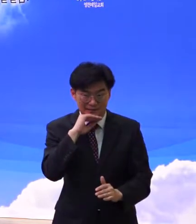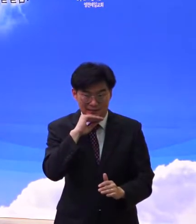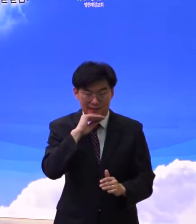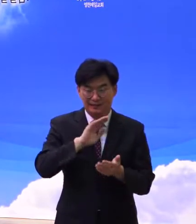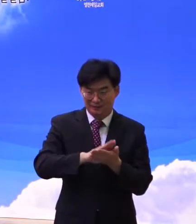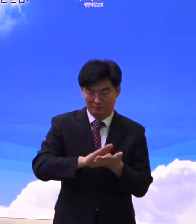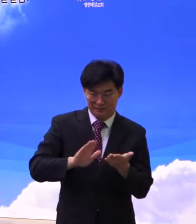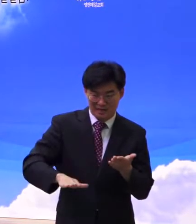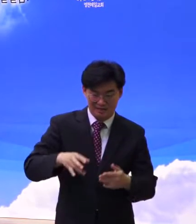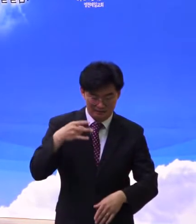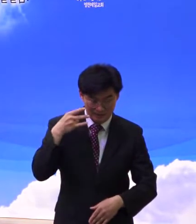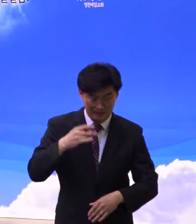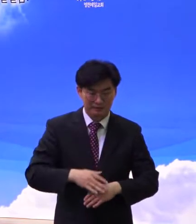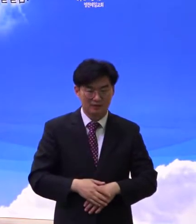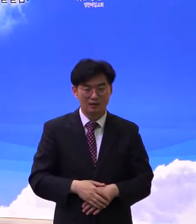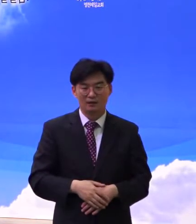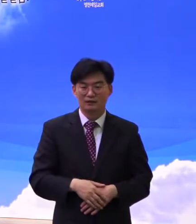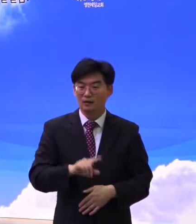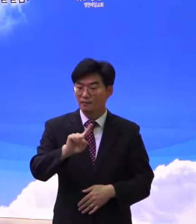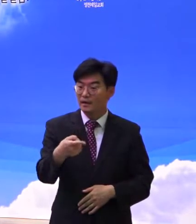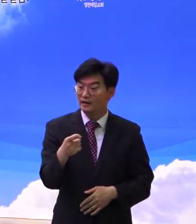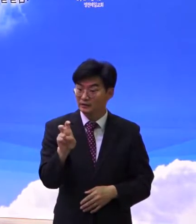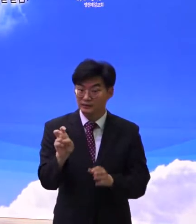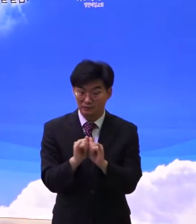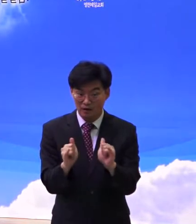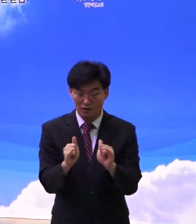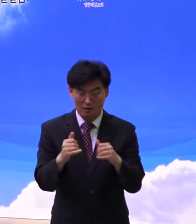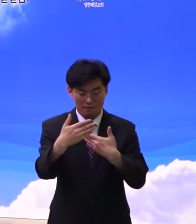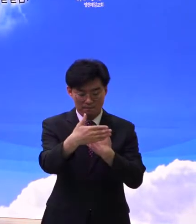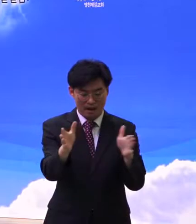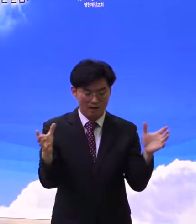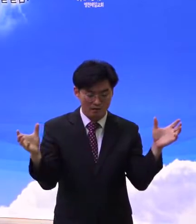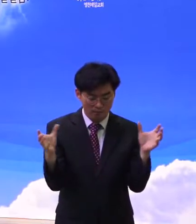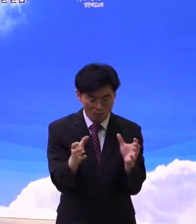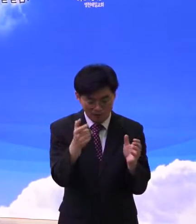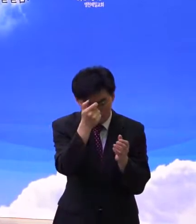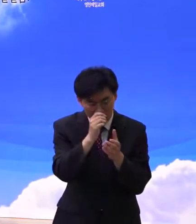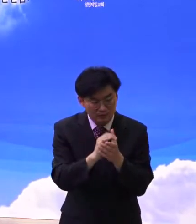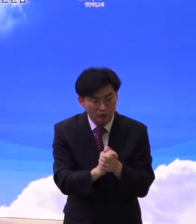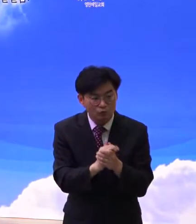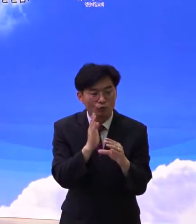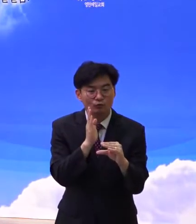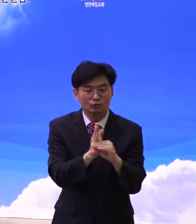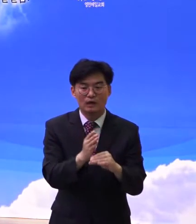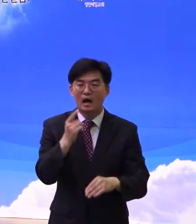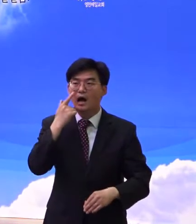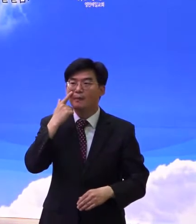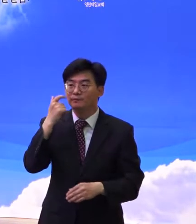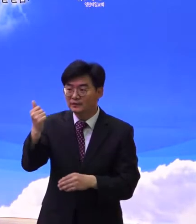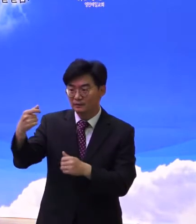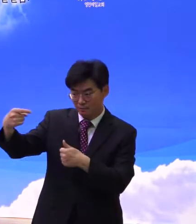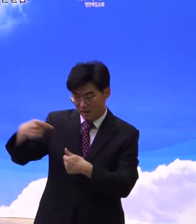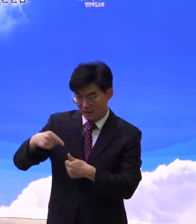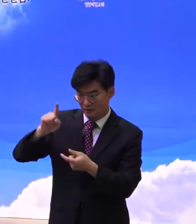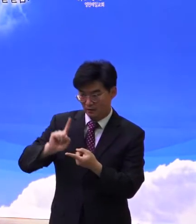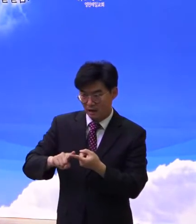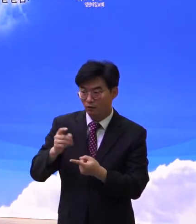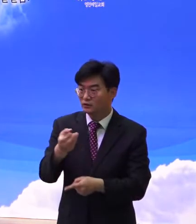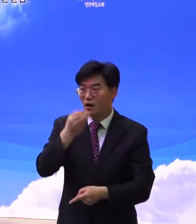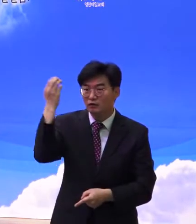오로지 기도하기에 힘썼습니다. 예수님이 약속하신 대로, 아버지께서 주시겠다고 하셨던 대로 성령이 오시기를